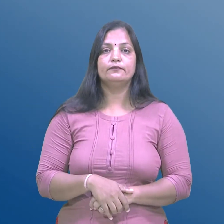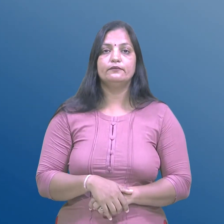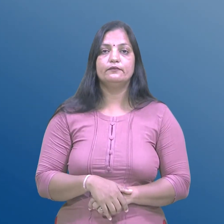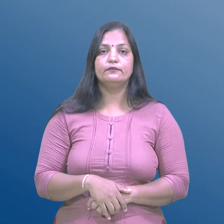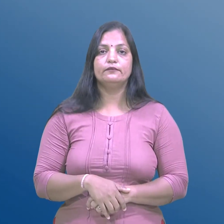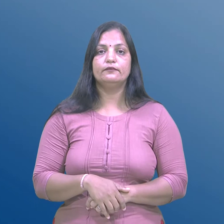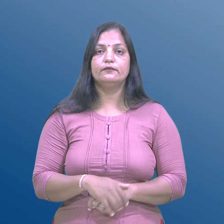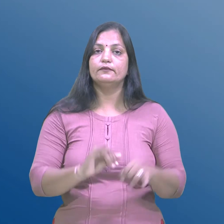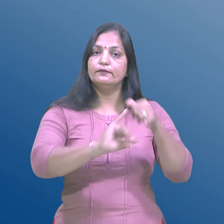એસ